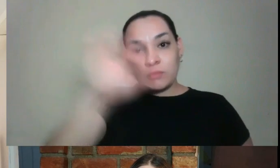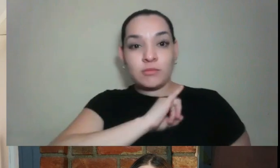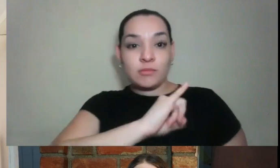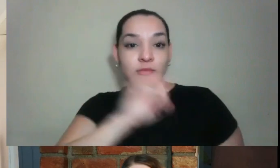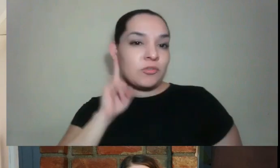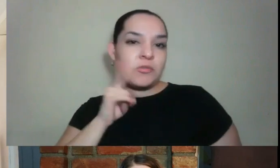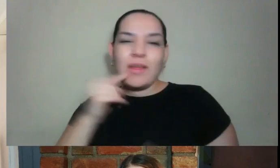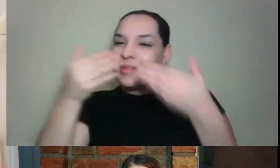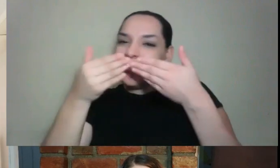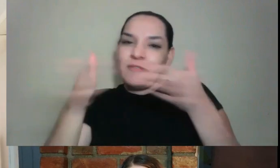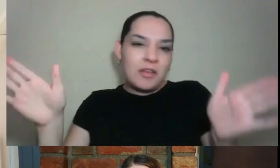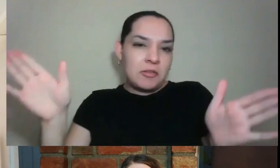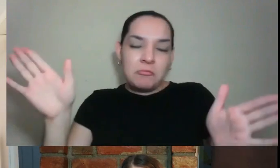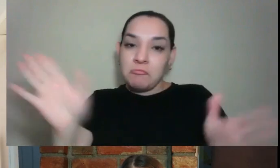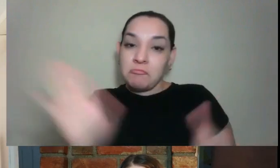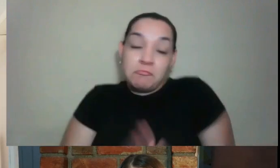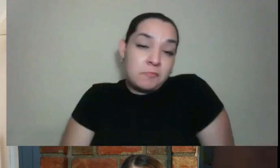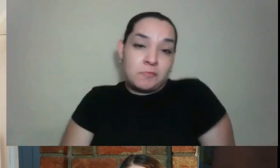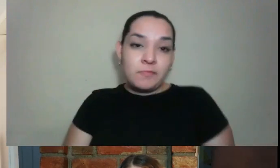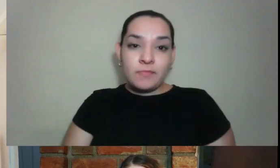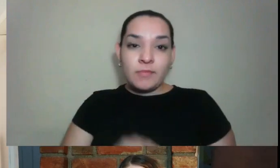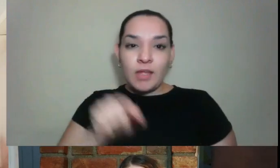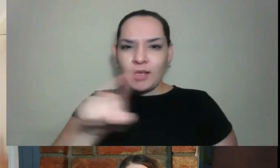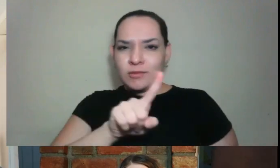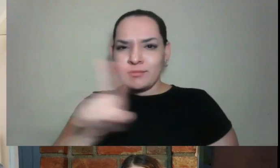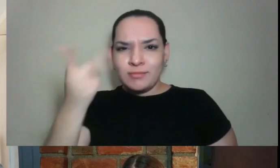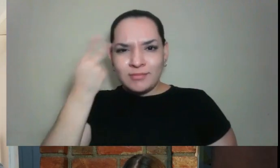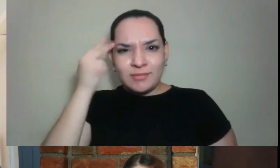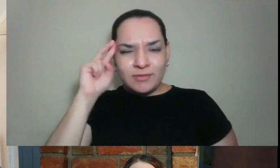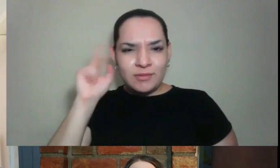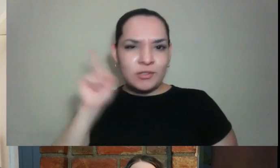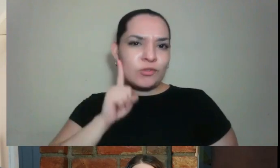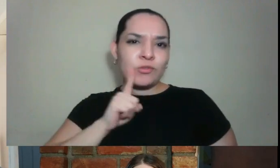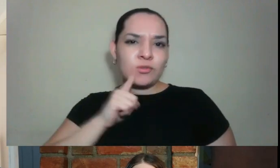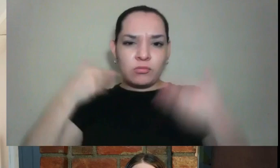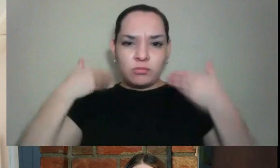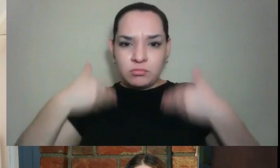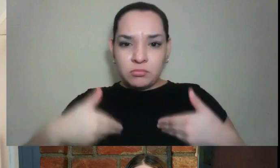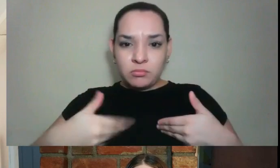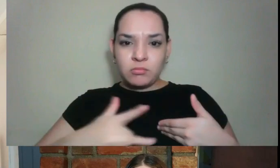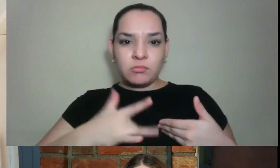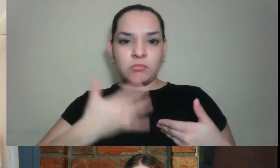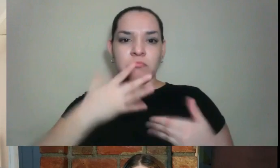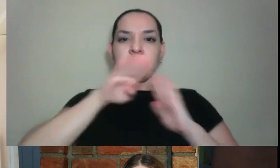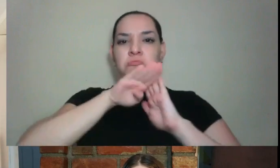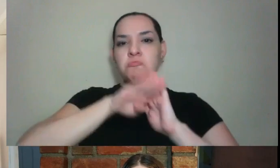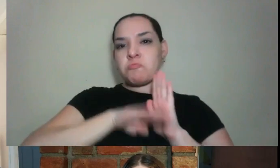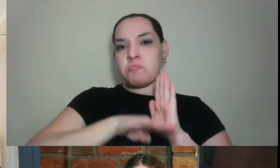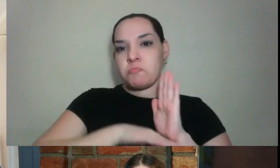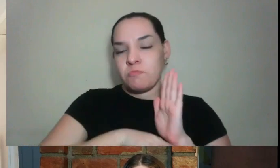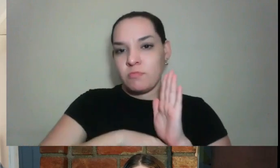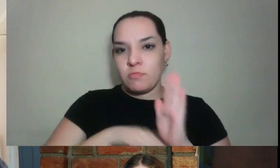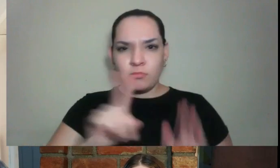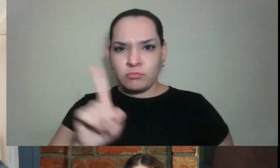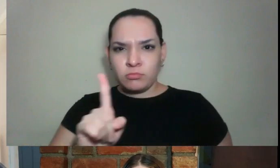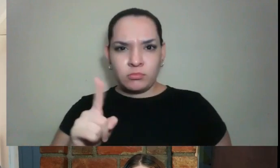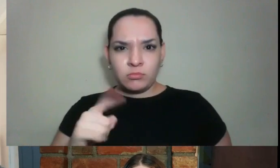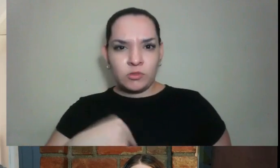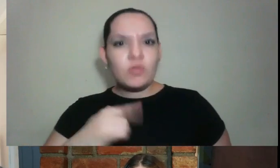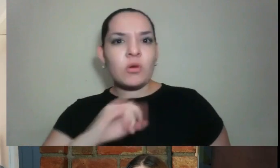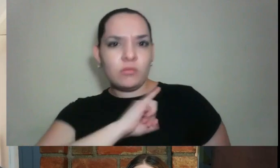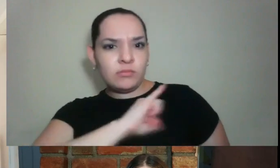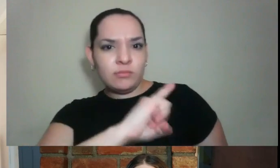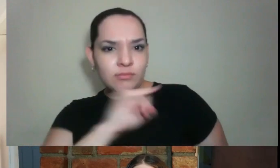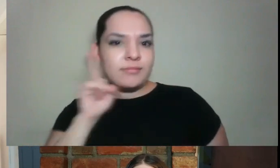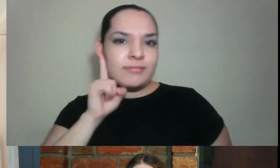otra cosa. Y no por eso se van a dejar de sentir personas sordas. Yo me identifico